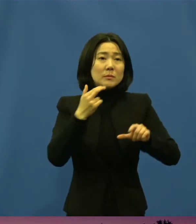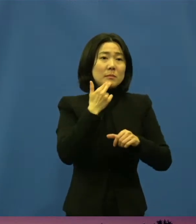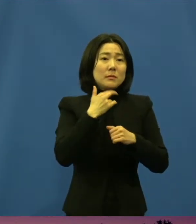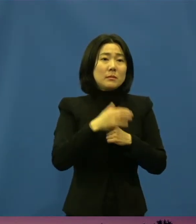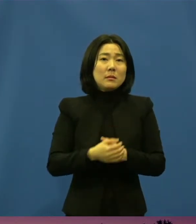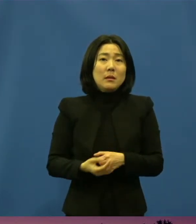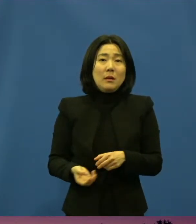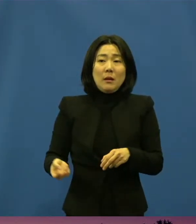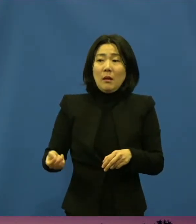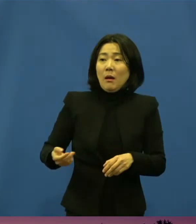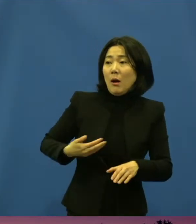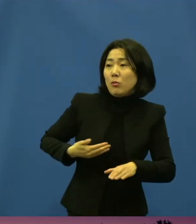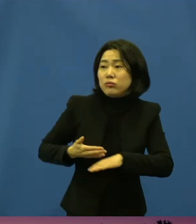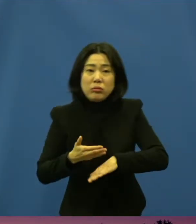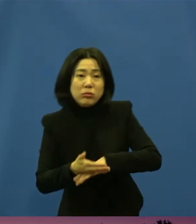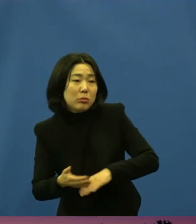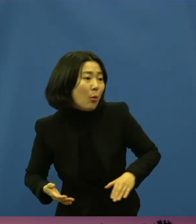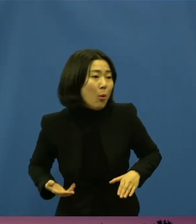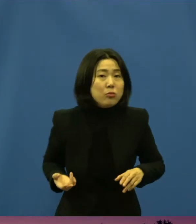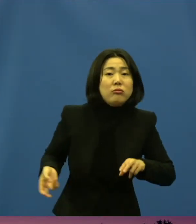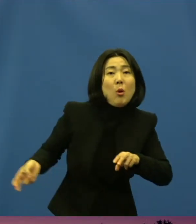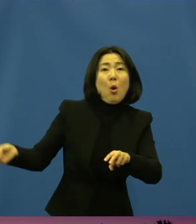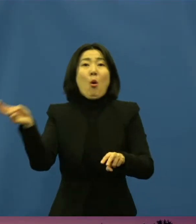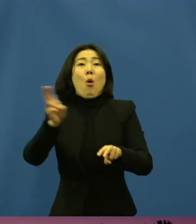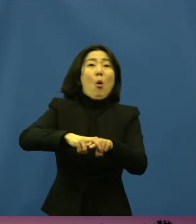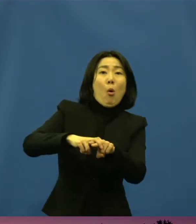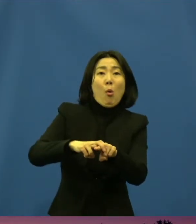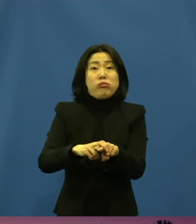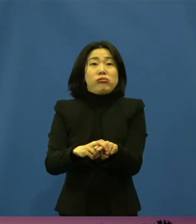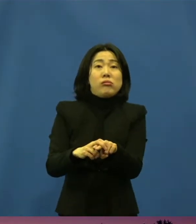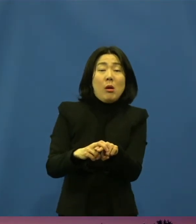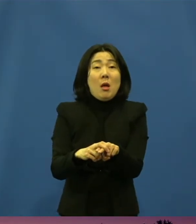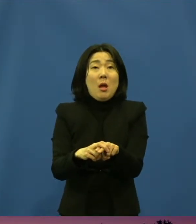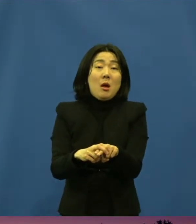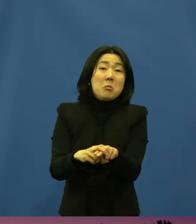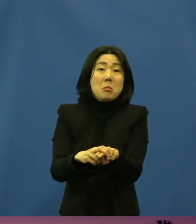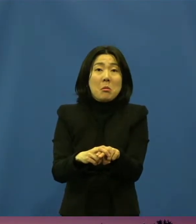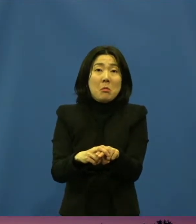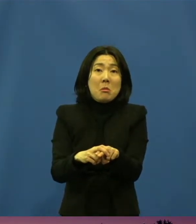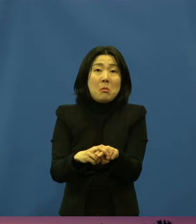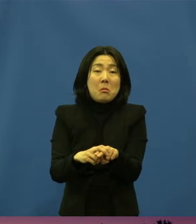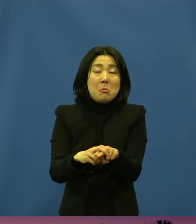진단을 하셔야 된다는 거예요. 내가 영적으로 하나님으로부터 멀어지고 세상으로 가고 있다는 거예요.